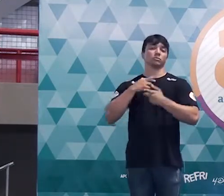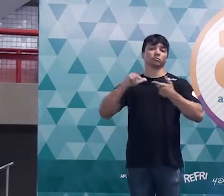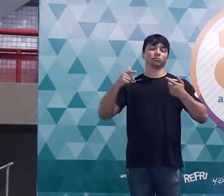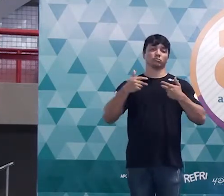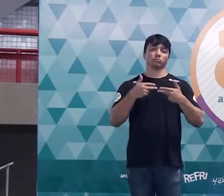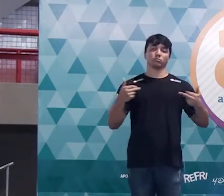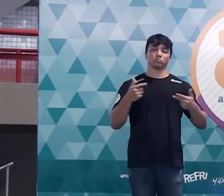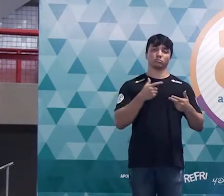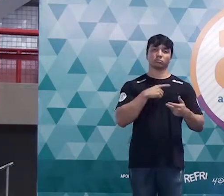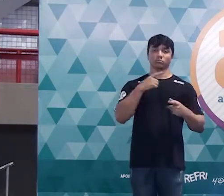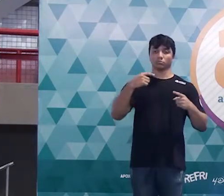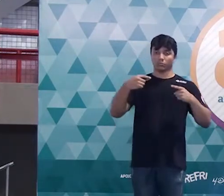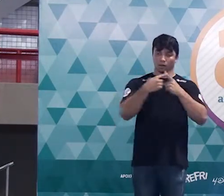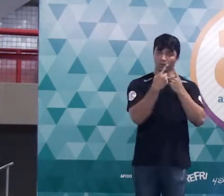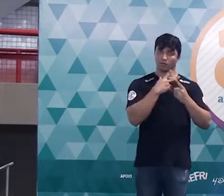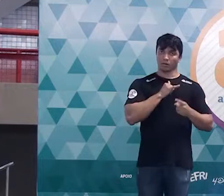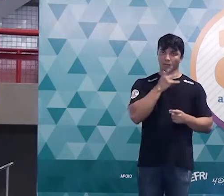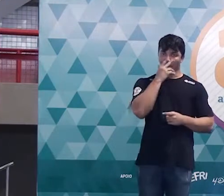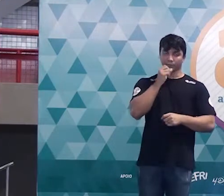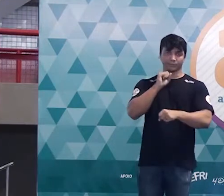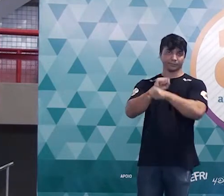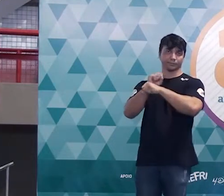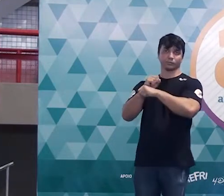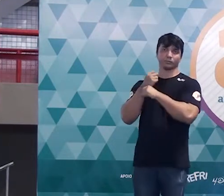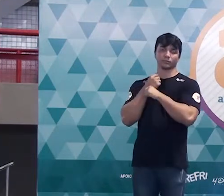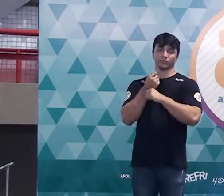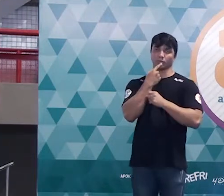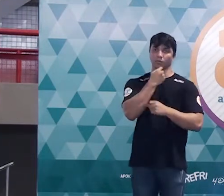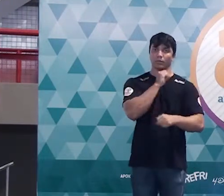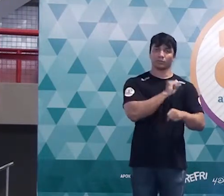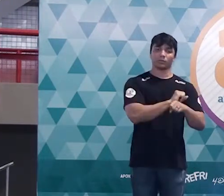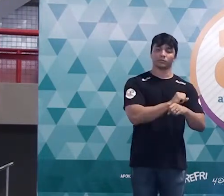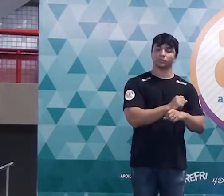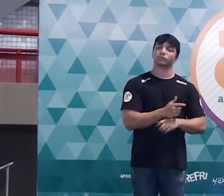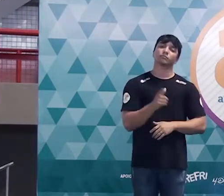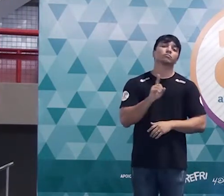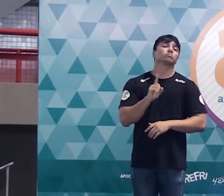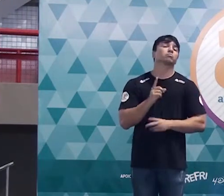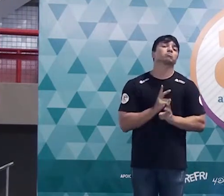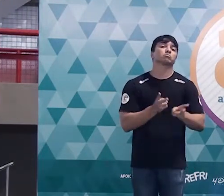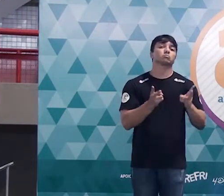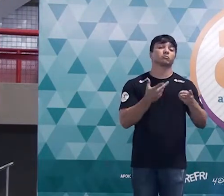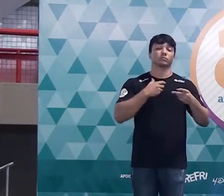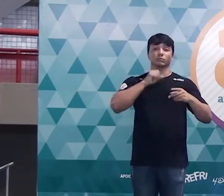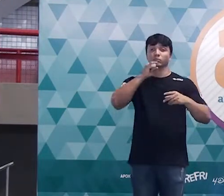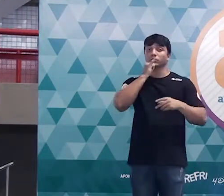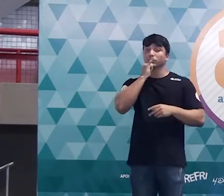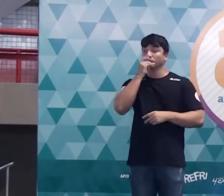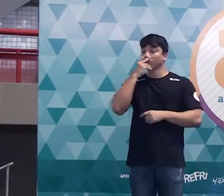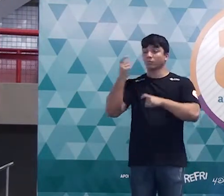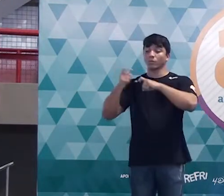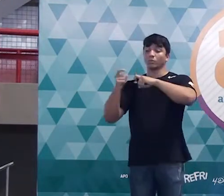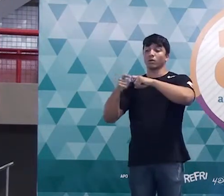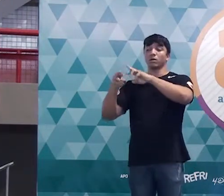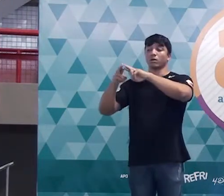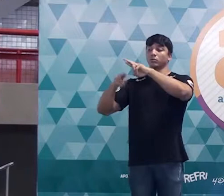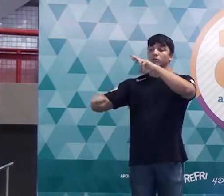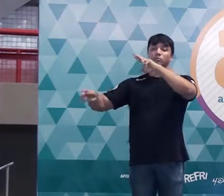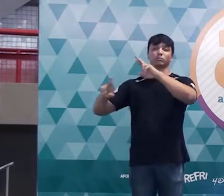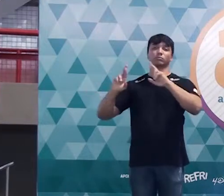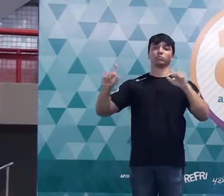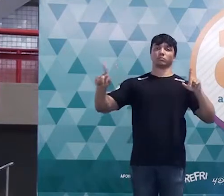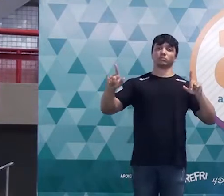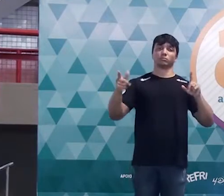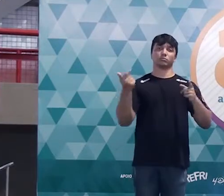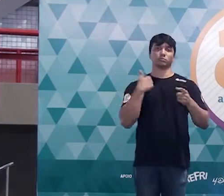nossa, a gente vai deixar de comprar o remédio? Vai não. Se o médico tiver uma religião